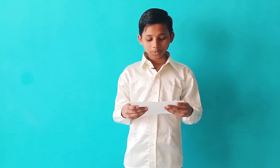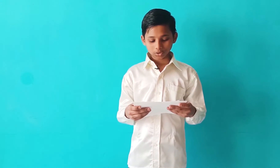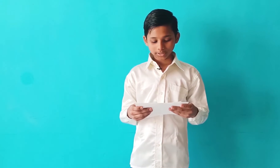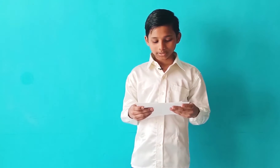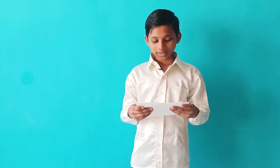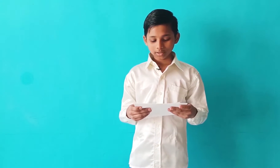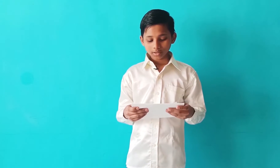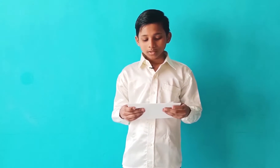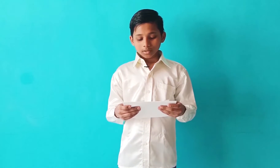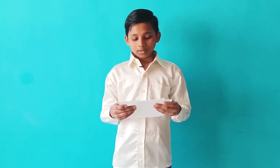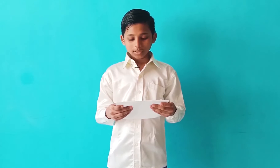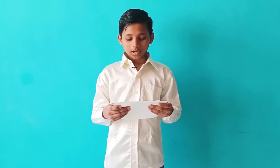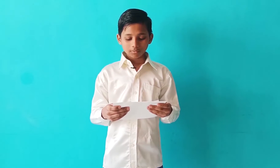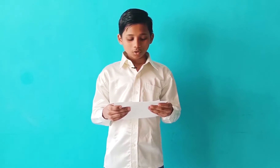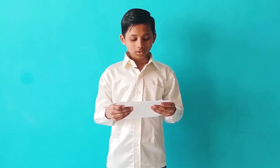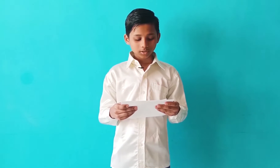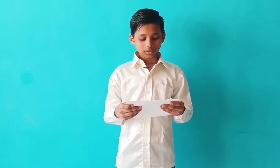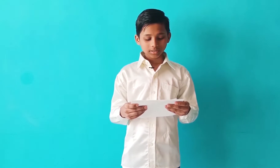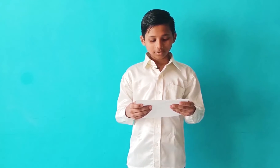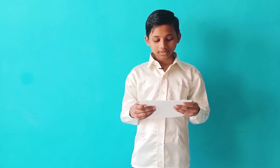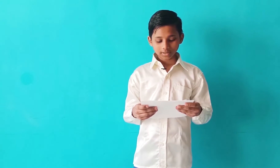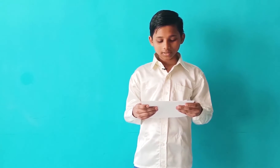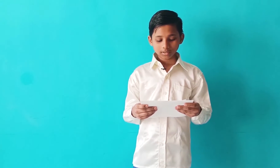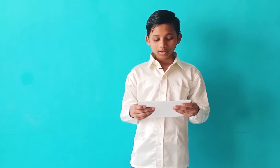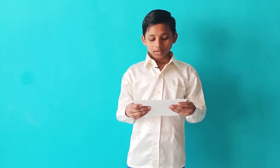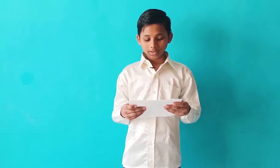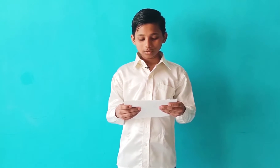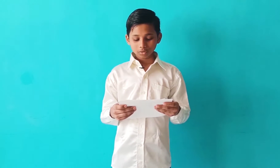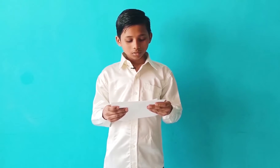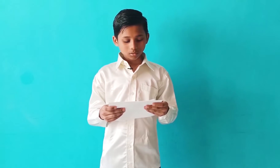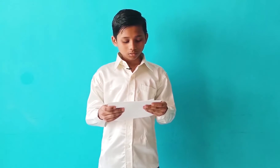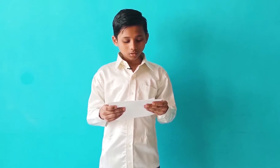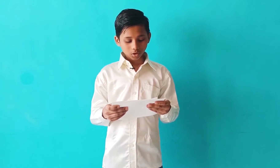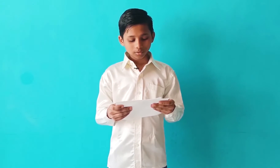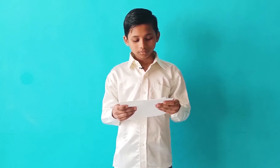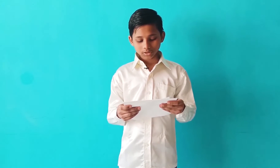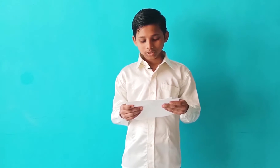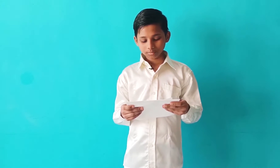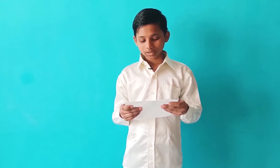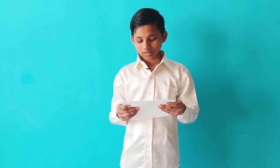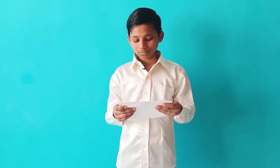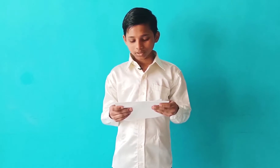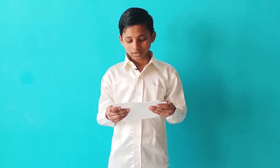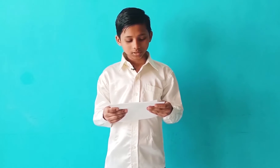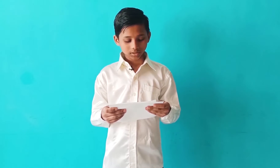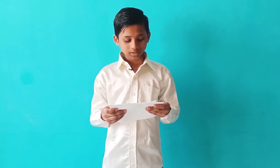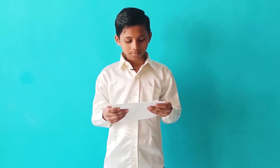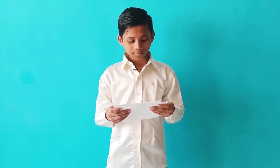தெய்வீகமாக பாதுகாக்கப்படுகிறார்கள், தெய்வீக ஆரோக்கியத்தில் நடக்கிறார்கள், மற்றும் தெய்வீக ஞானத்தில் எந்த ஒரு